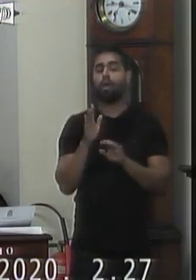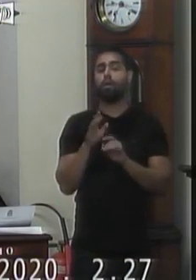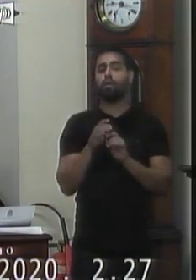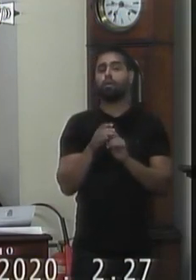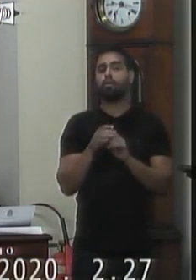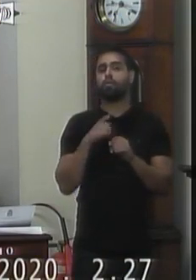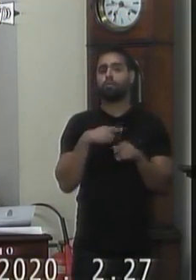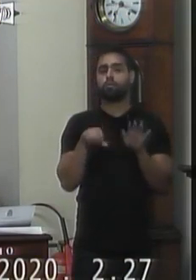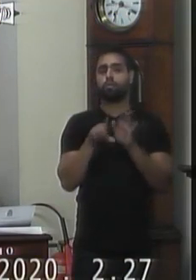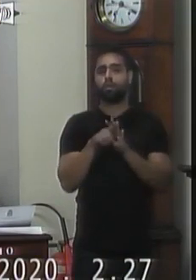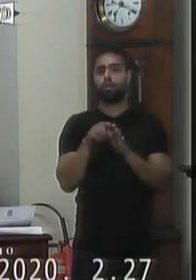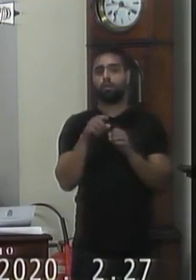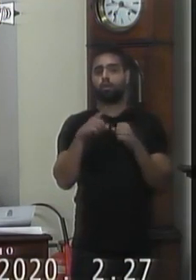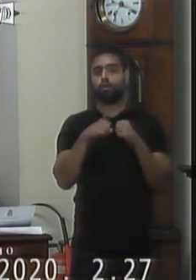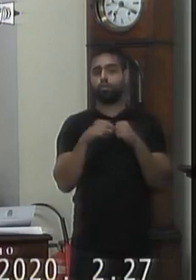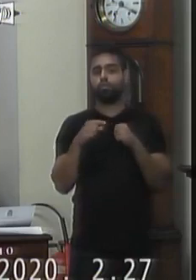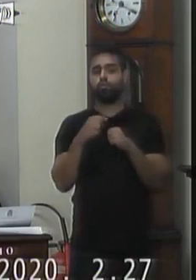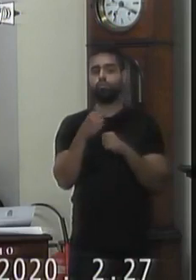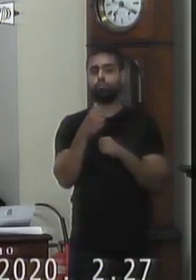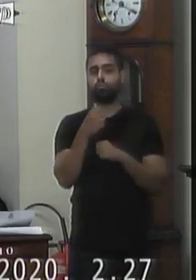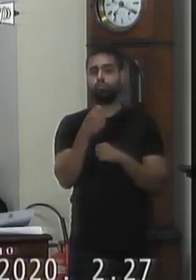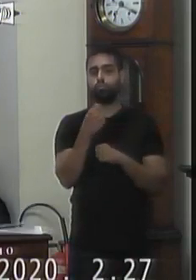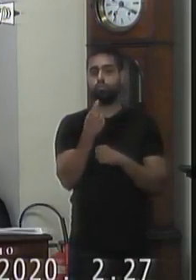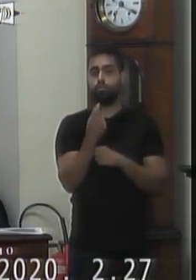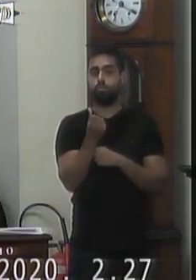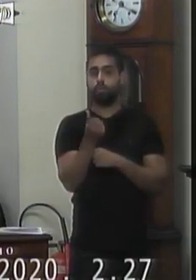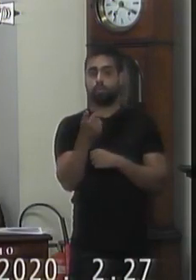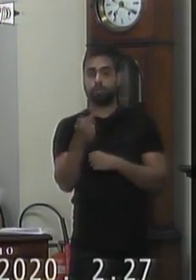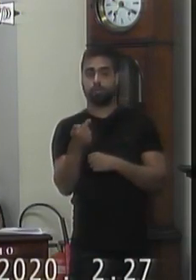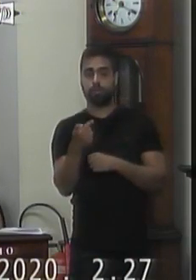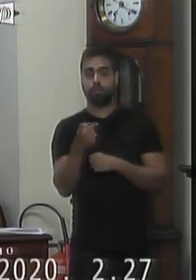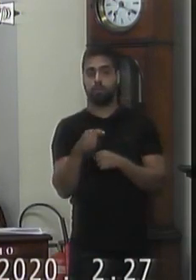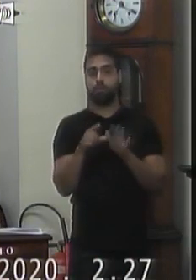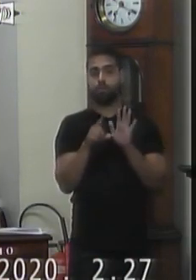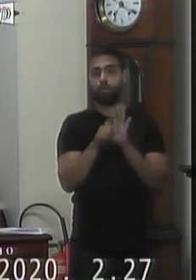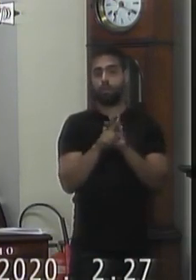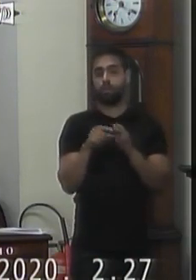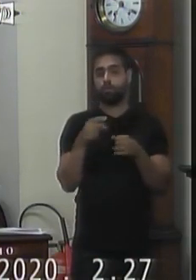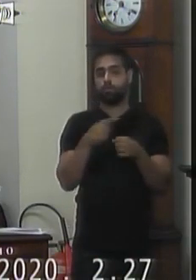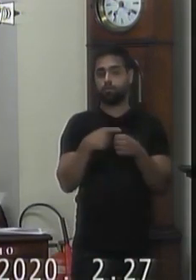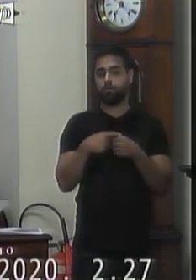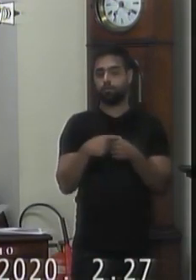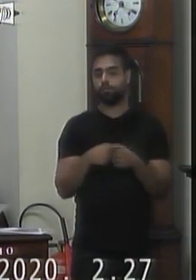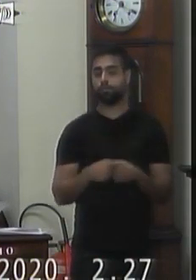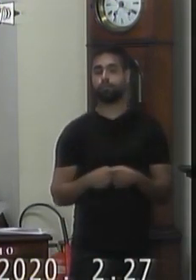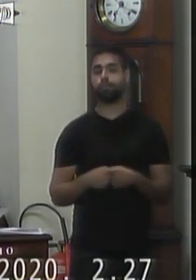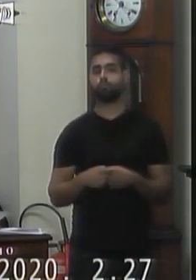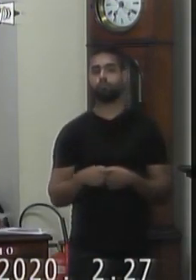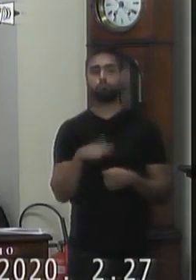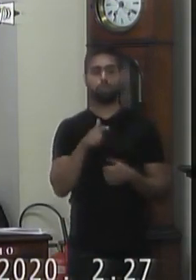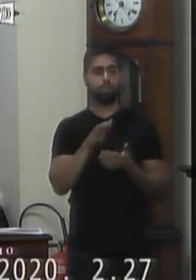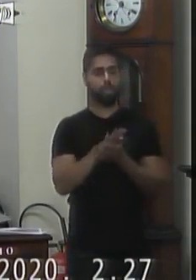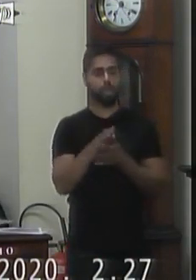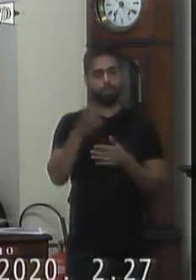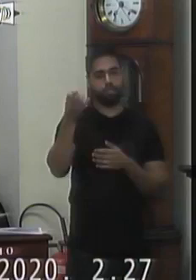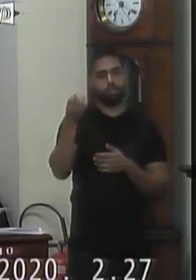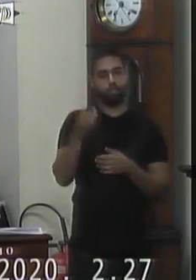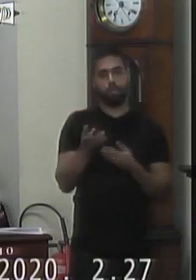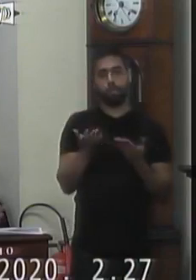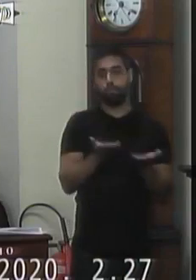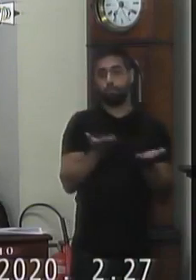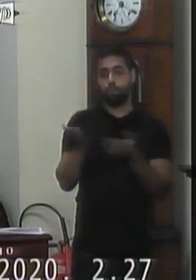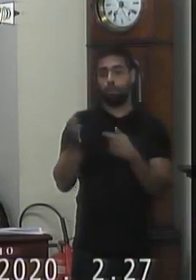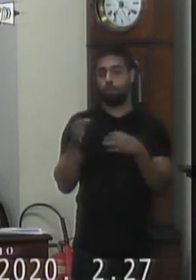Constituição Federal em seu artigo 167, artigo 137 da Lei Orgânica do Município. Dispensando maiores justificativas, submetemos o projeto